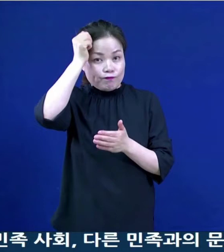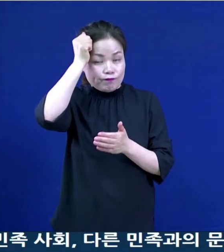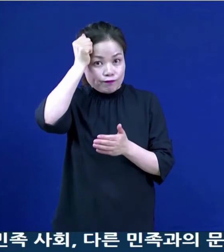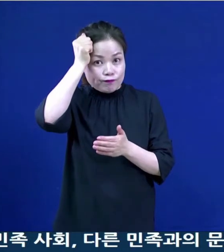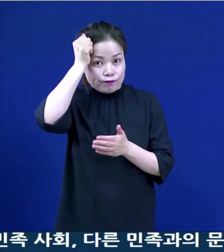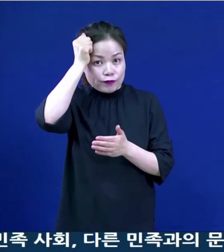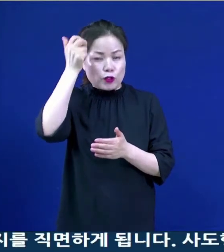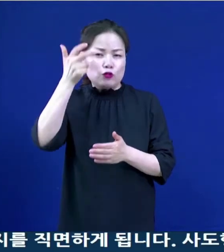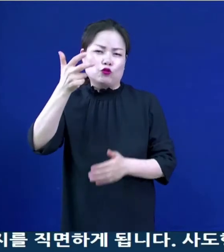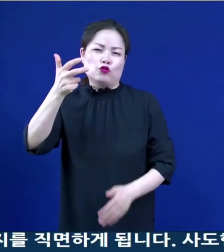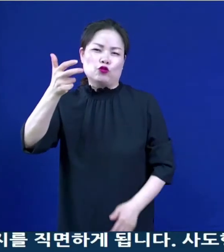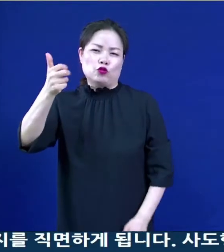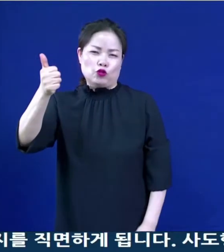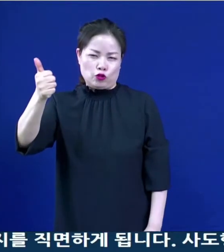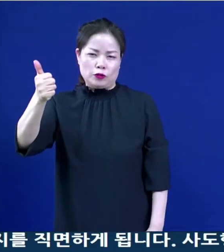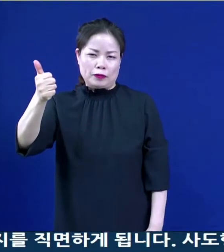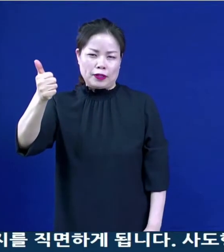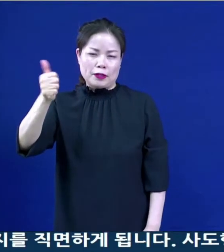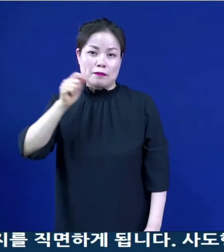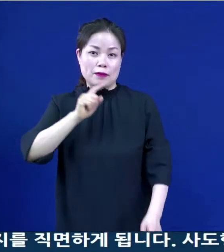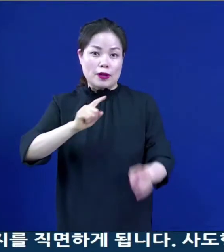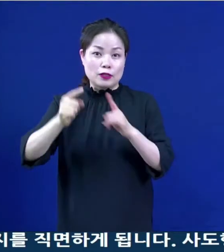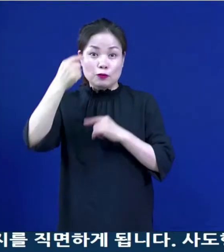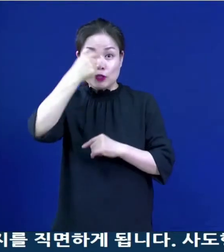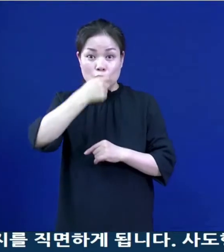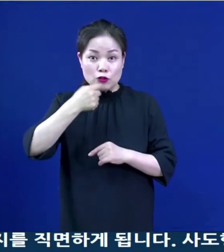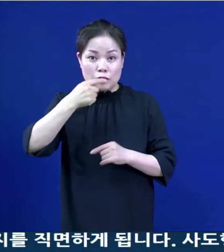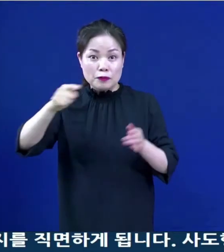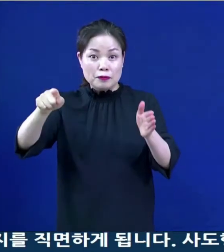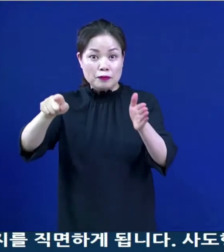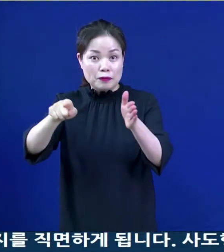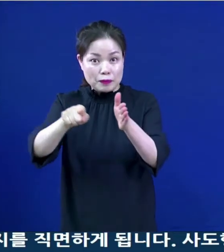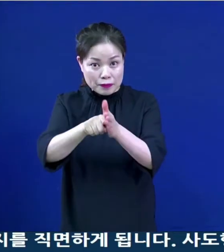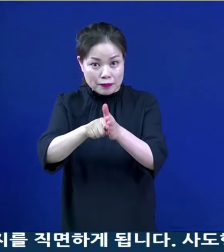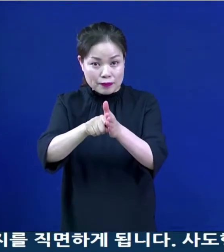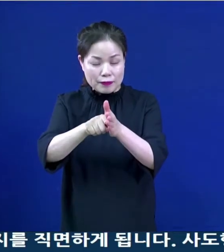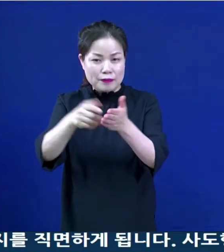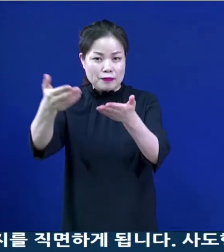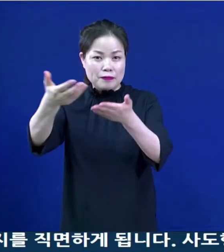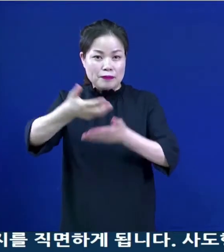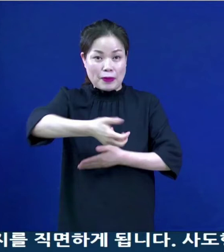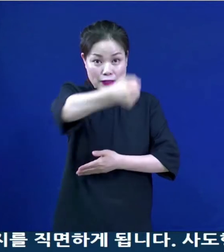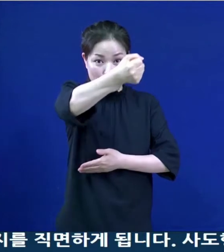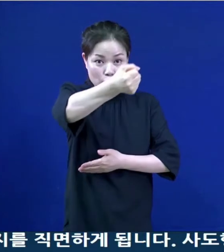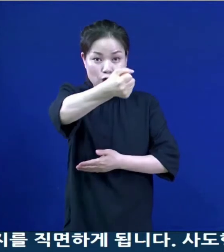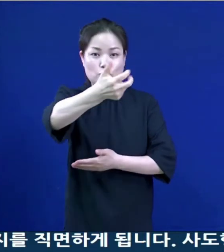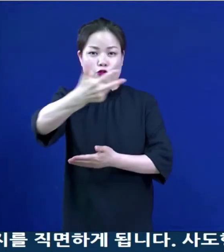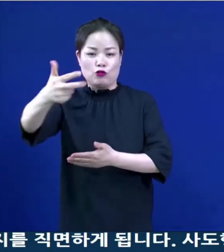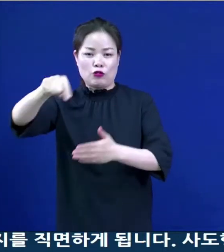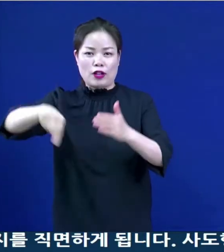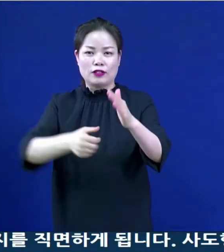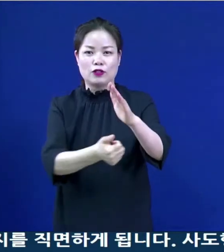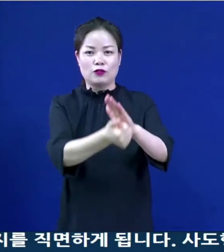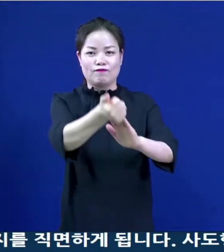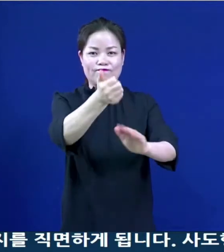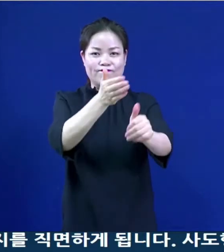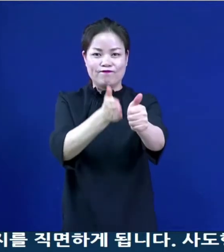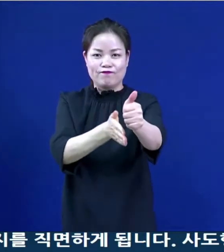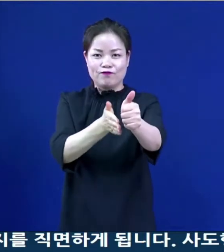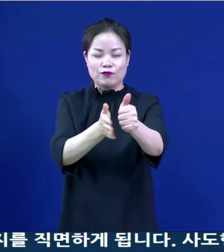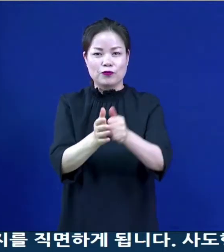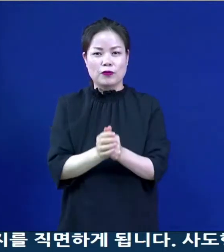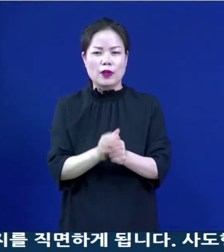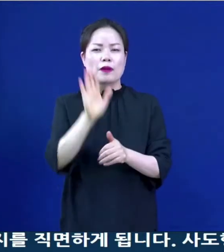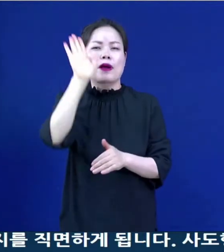되는 주님의 이 말씀인 줄로 믿으시고 받으시기를 주 안에서 소망합니다.